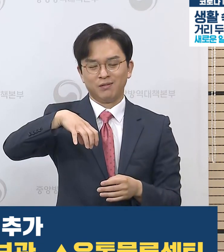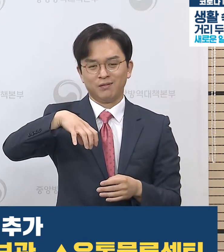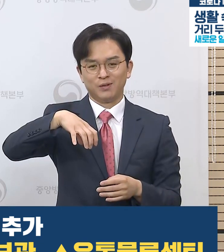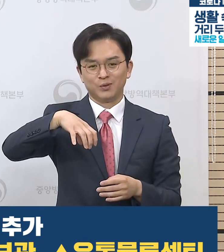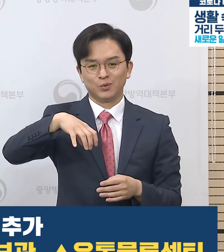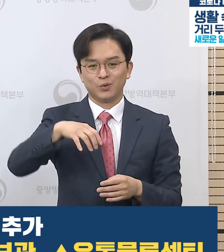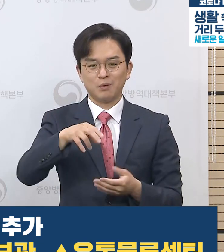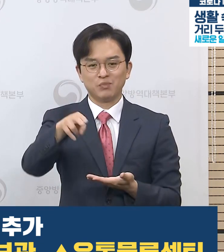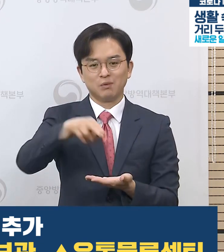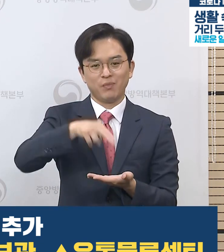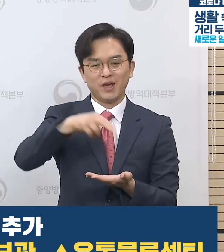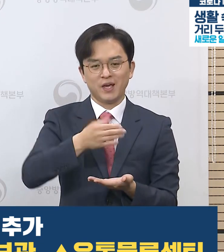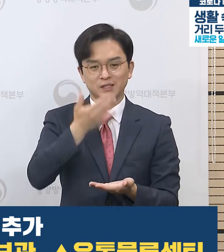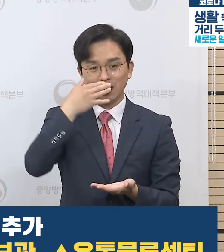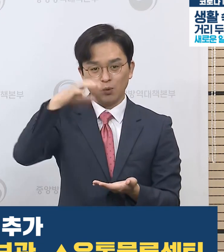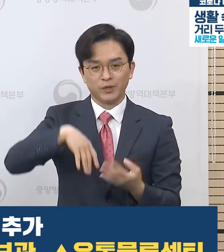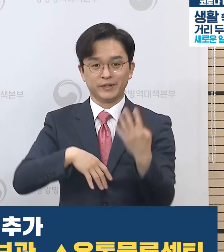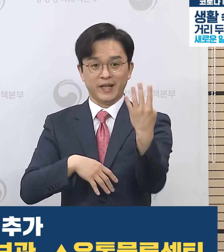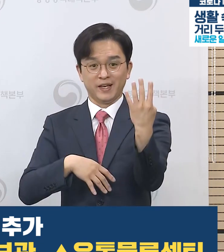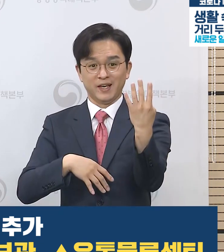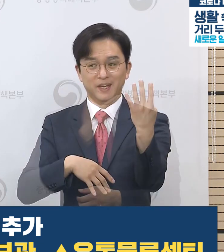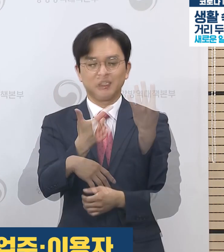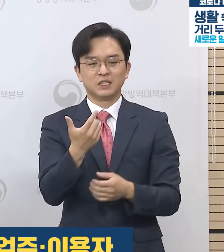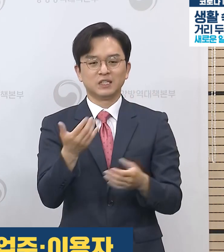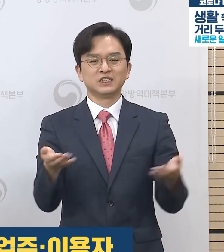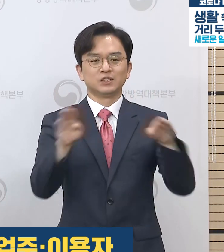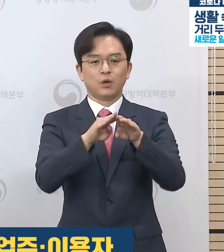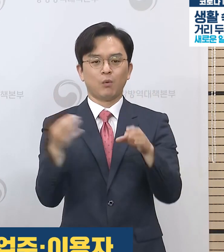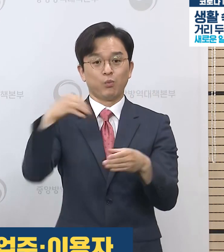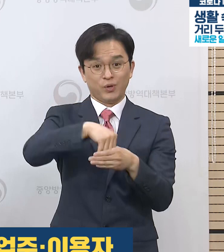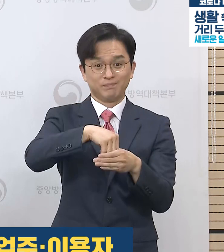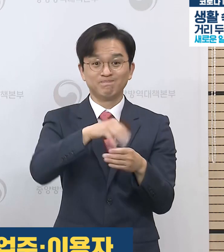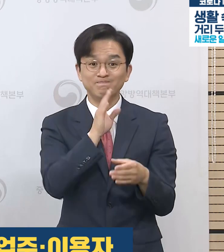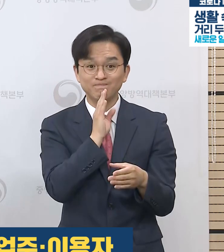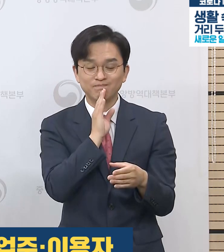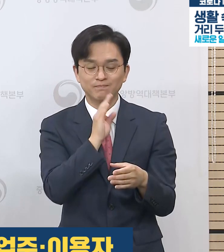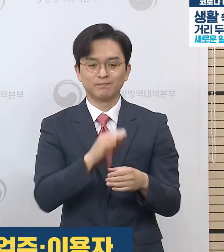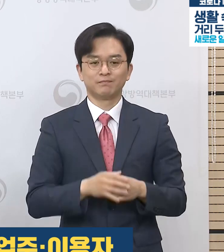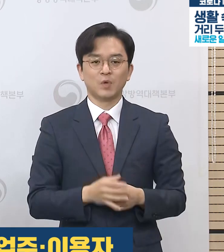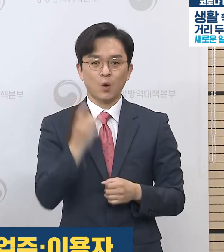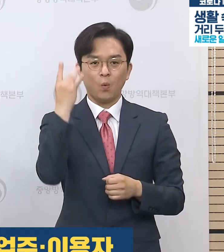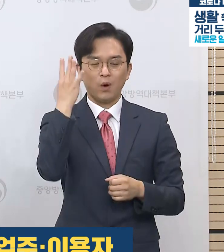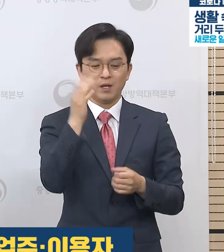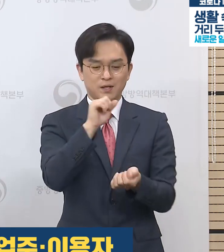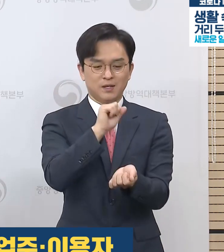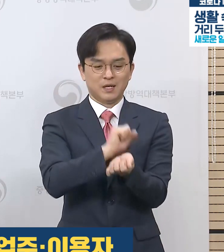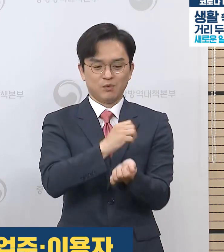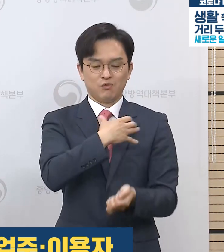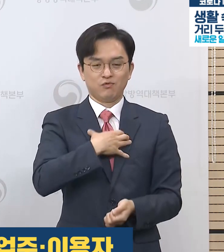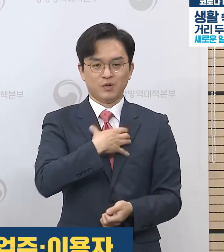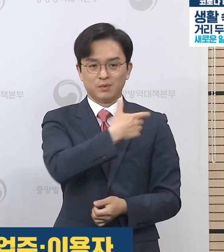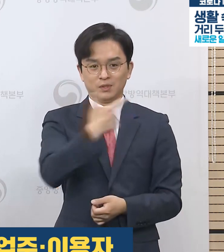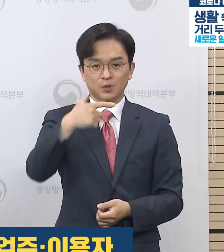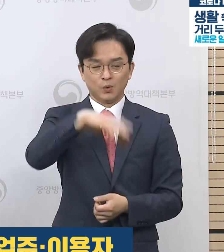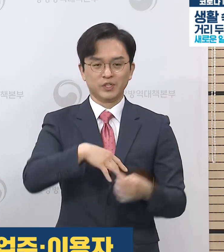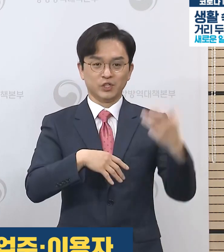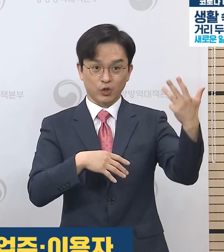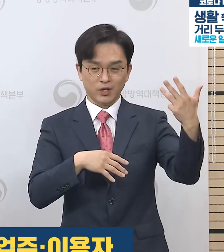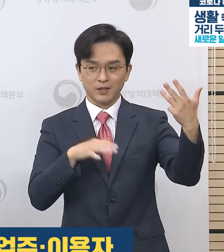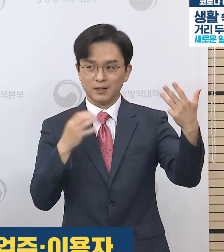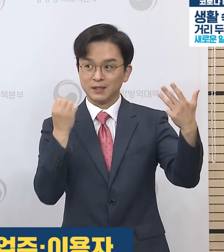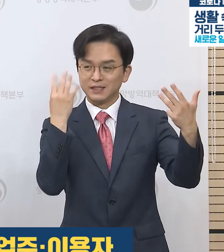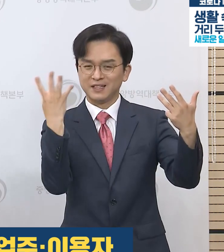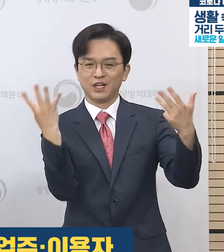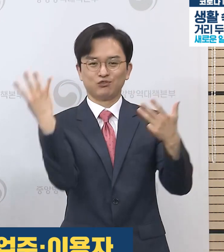시설로 추가 발굴하였음을 알려드립니다. 말씀드린 4개의 고위험 시설의 사업주,